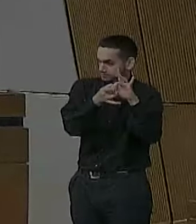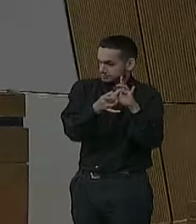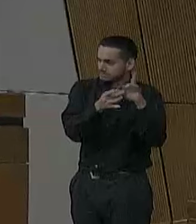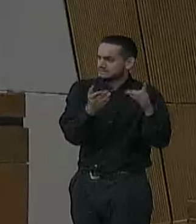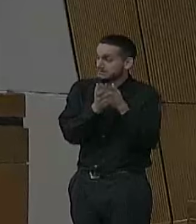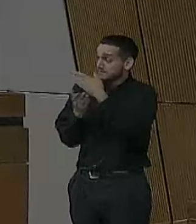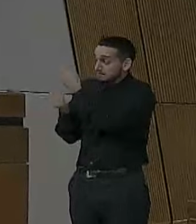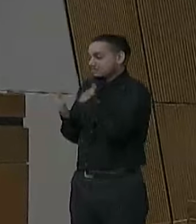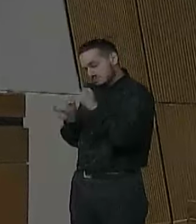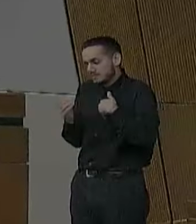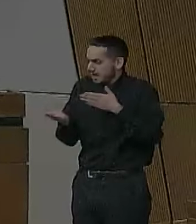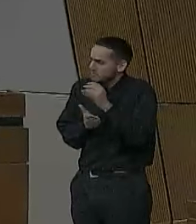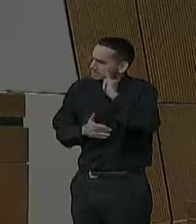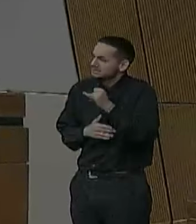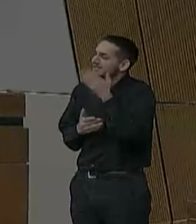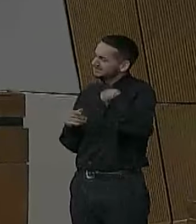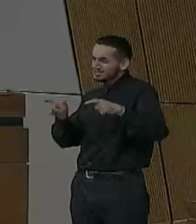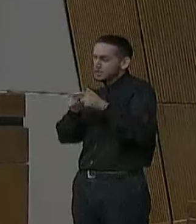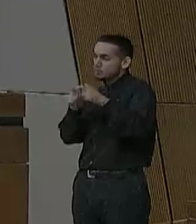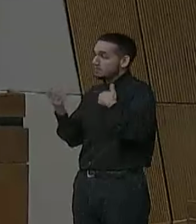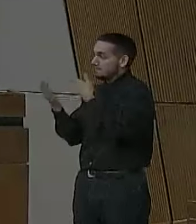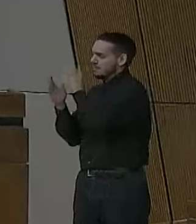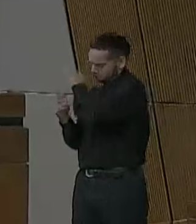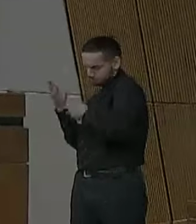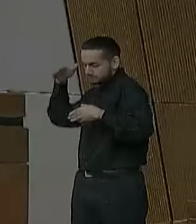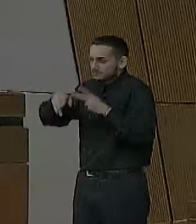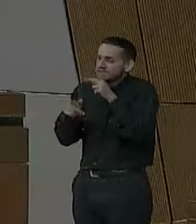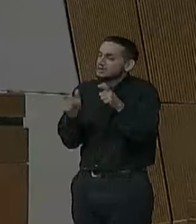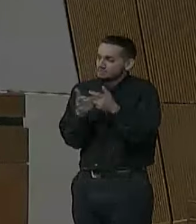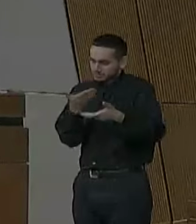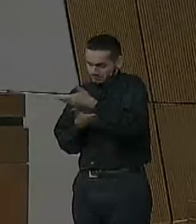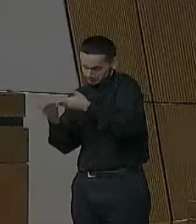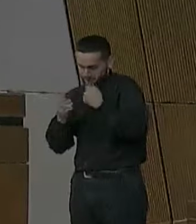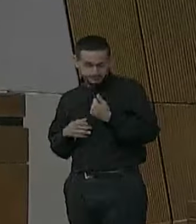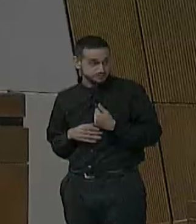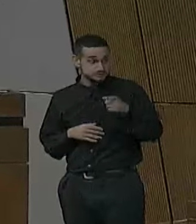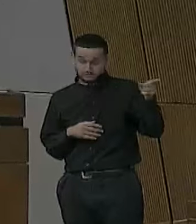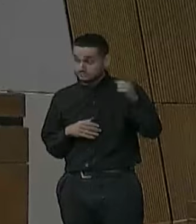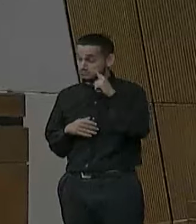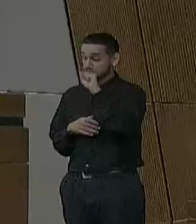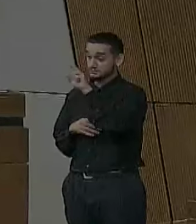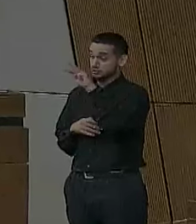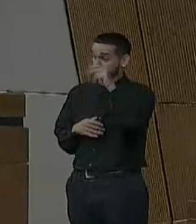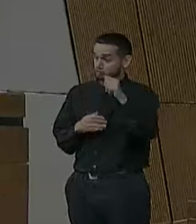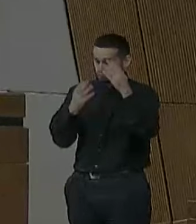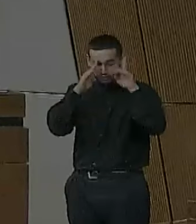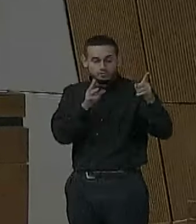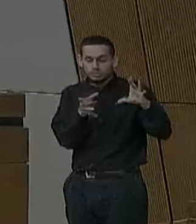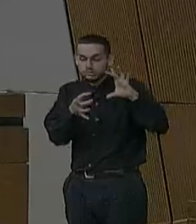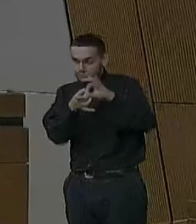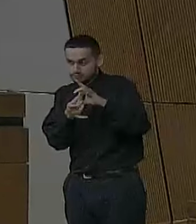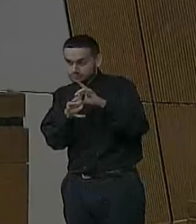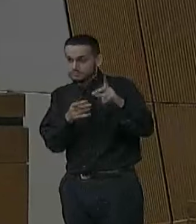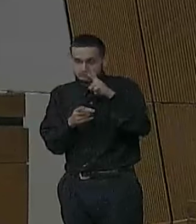pie del cañón. Entonces, agradecemos a todo Casa Rica y él en la voz de la red Suma un poco exponiendo